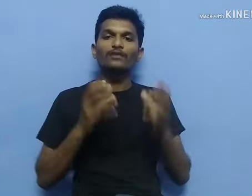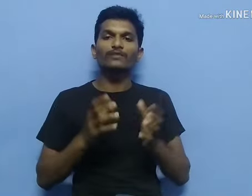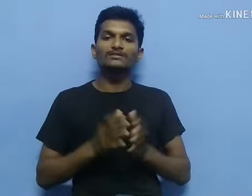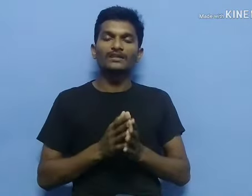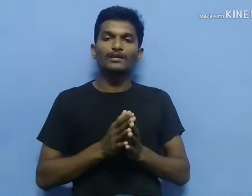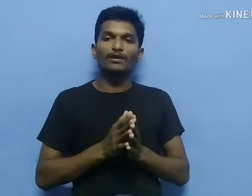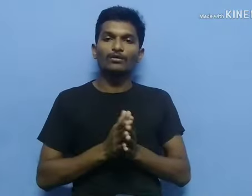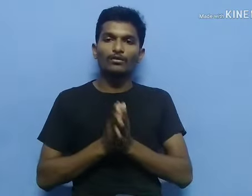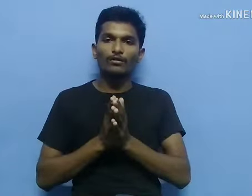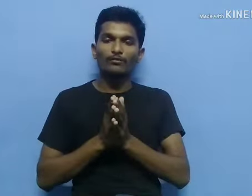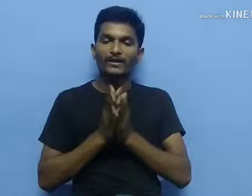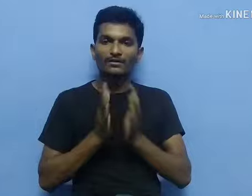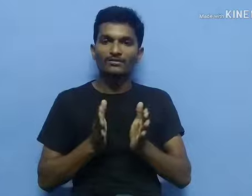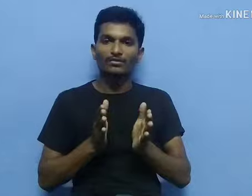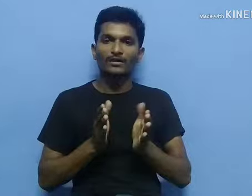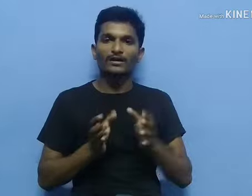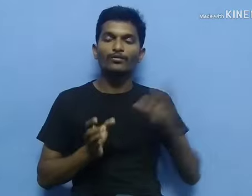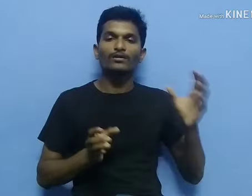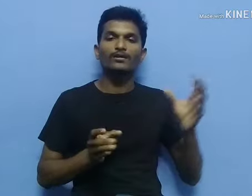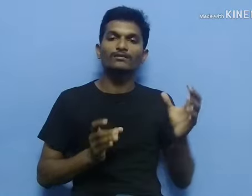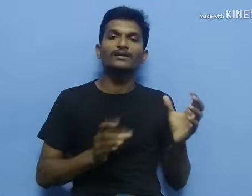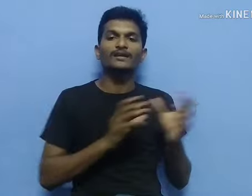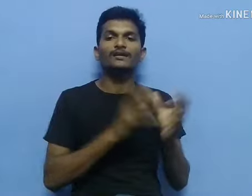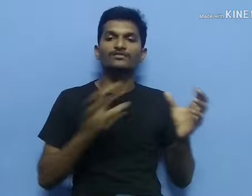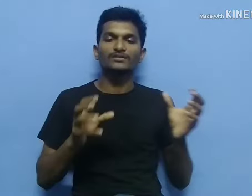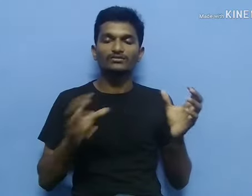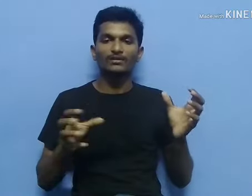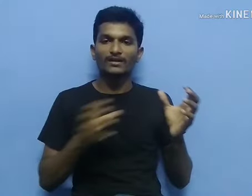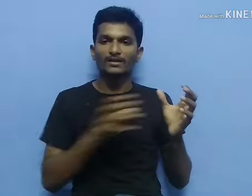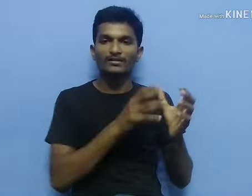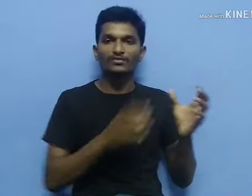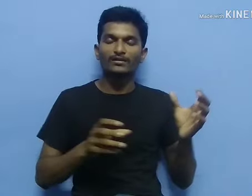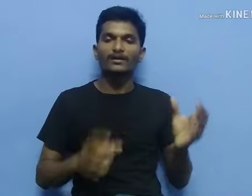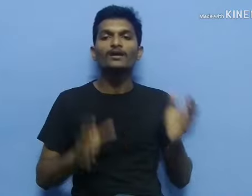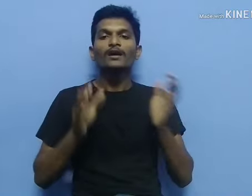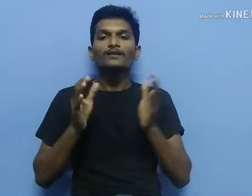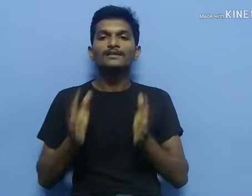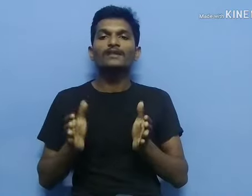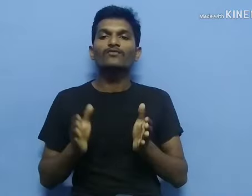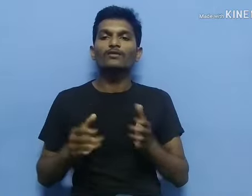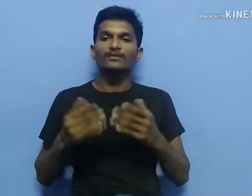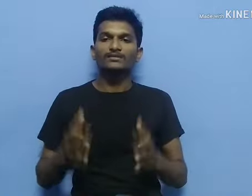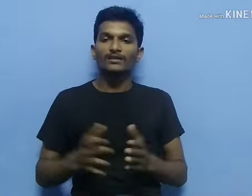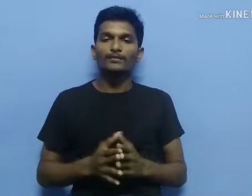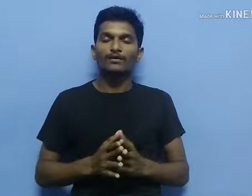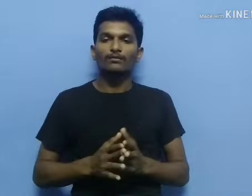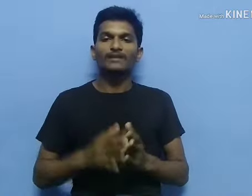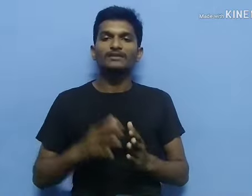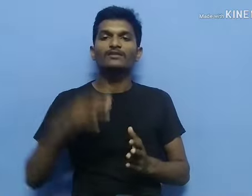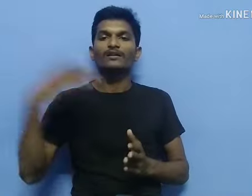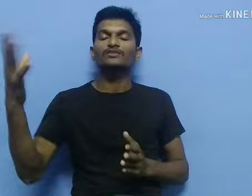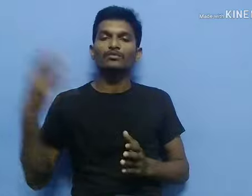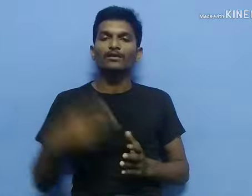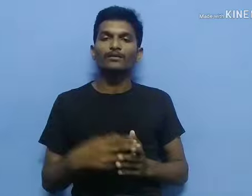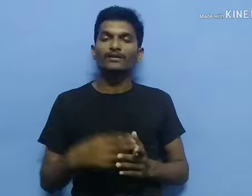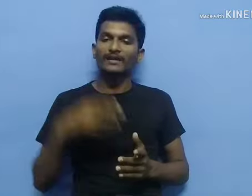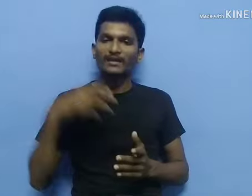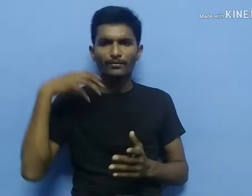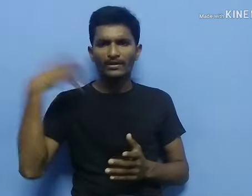கான்பிடன்ஸ் அதிகமா இருக்கும் அப்படிங்கறத சொல்றாங்க. பொண்ணுங்க வந்து என்னென்ன விஷயம் சொல்லியிருக்காங்கன்னு தான் சொல்லிட்டு செல்ஃப் கான்பிடன்ஸ் அதிகமா இருக்கும். மத்தவன் என்ன சொல்றான் அப்படின்னு நிறைய பேர்